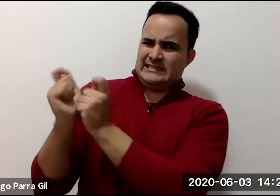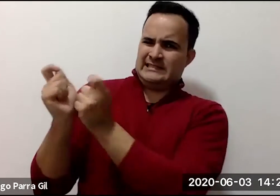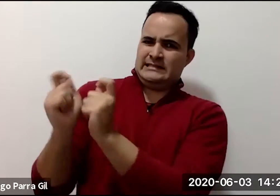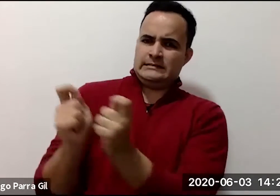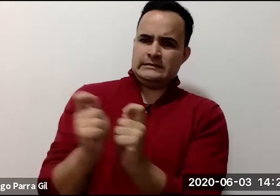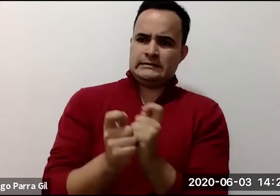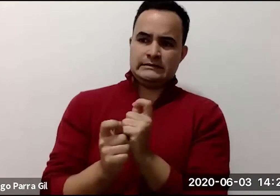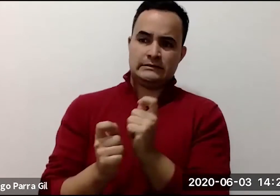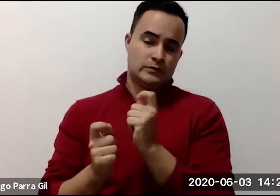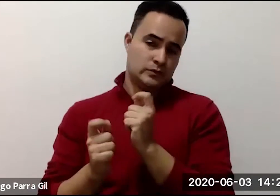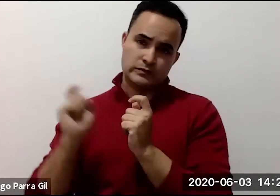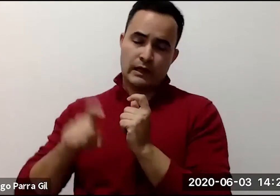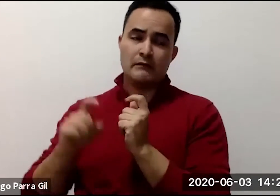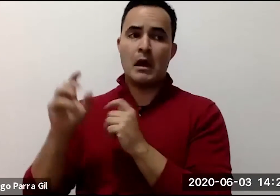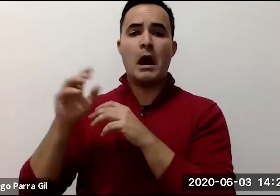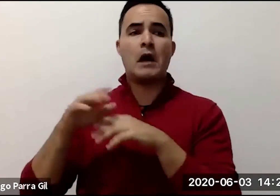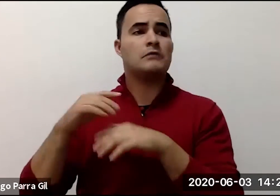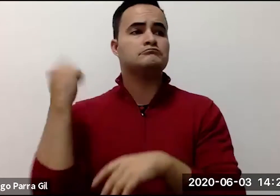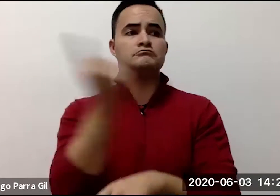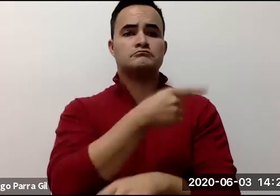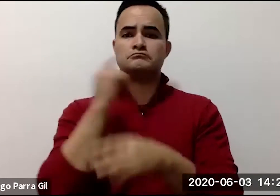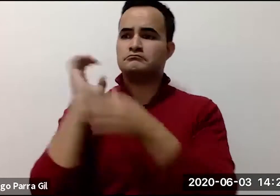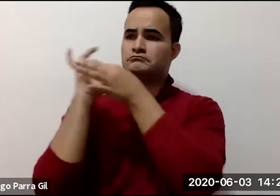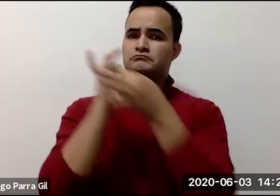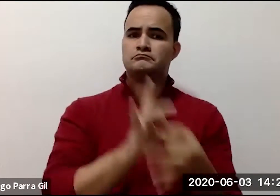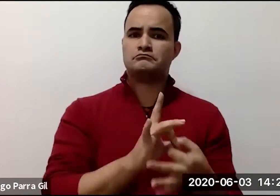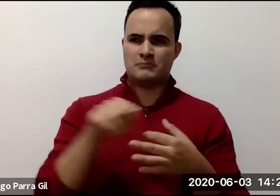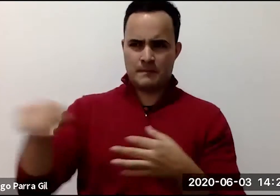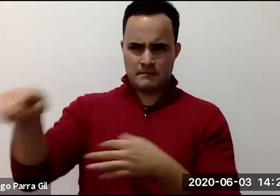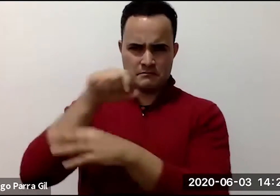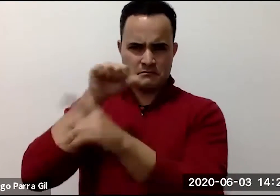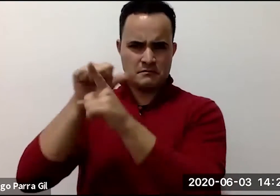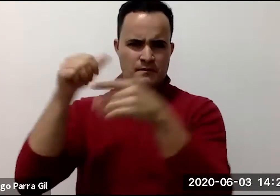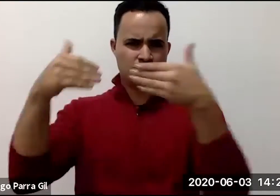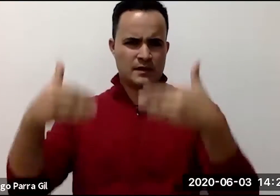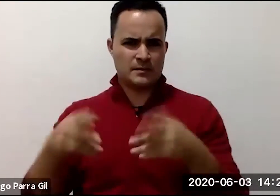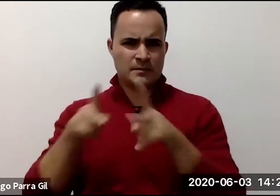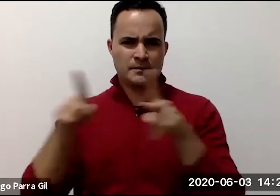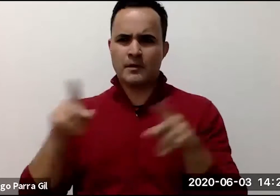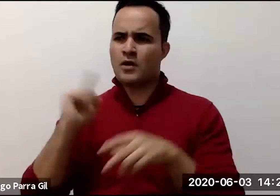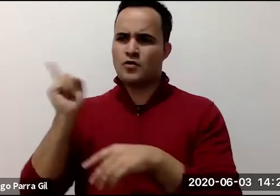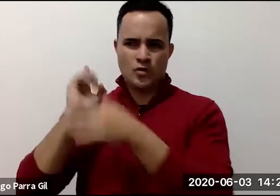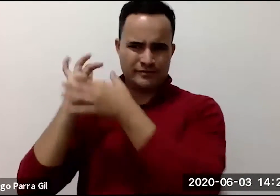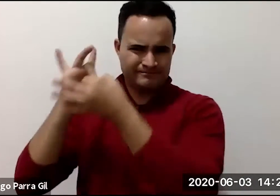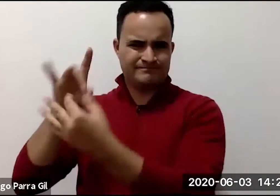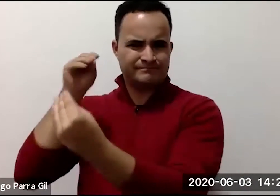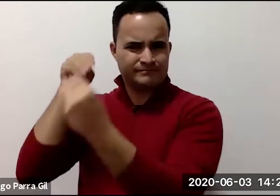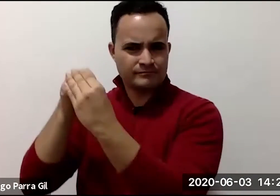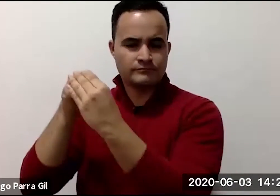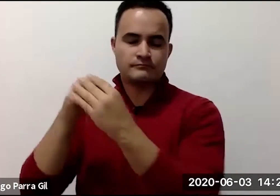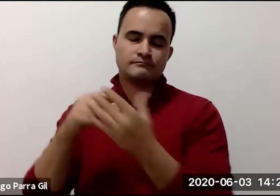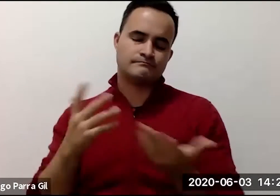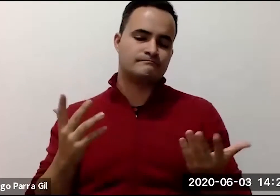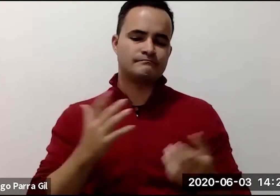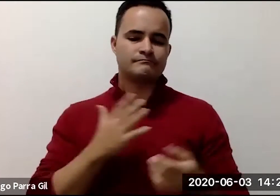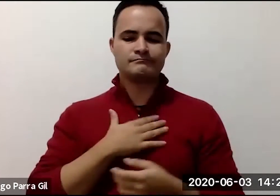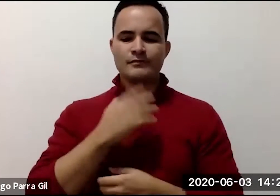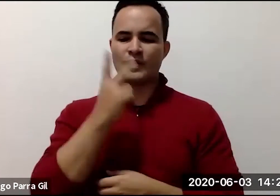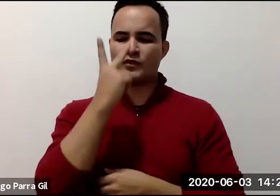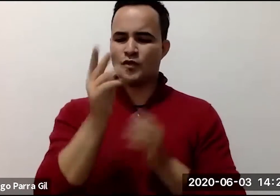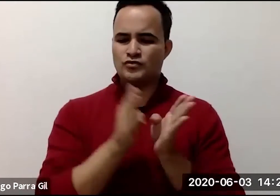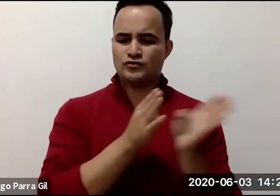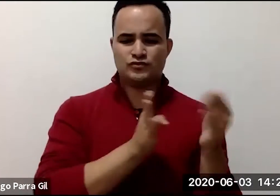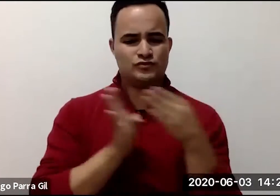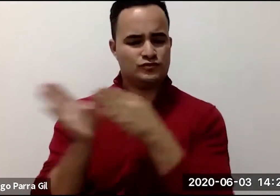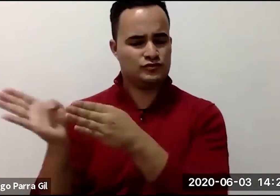día, porque nos encontramos ante dos rutas, ¿no? Ante el desobedecer la norma